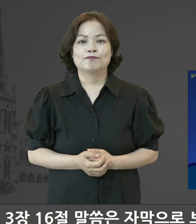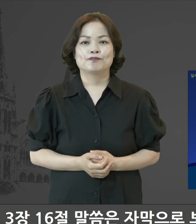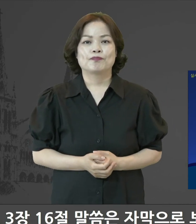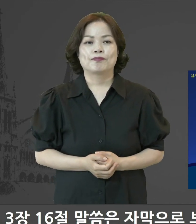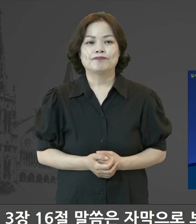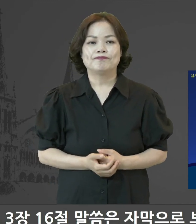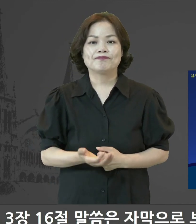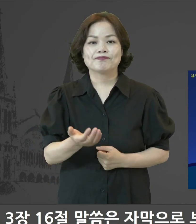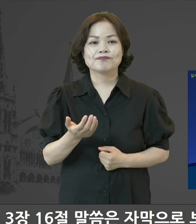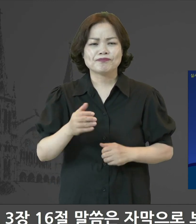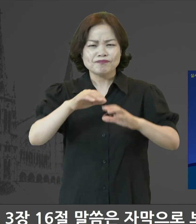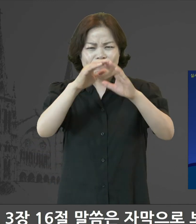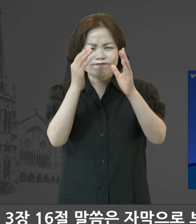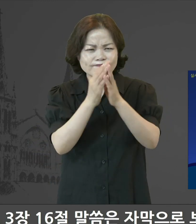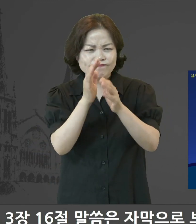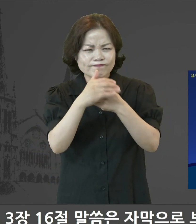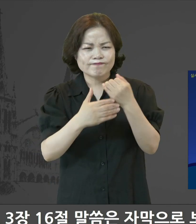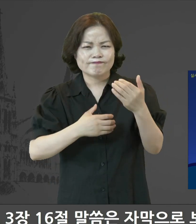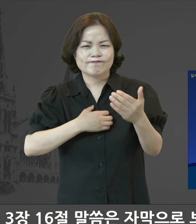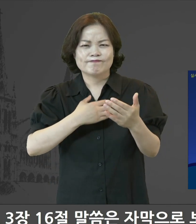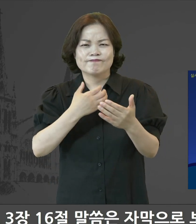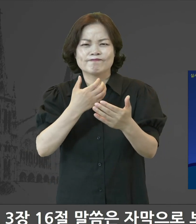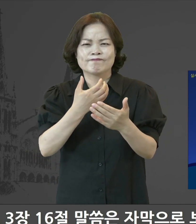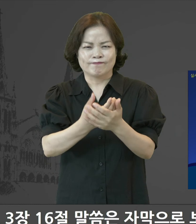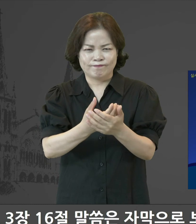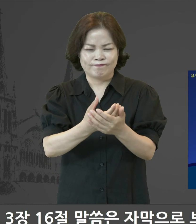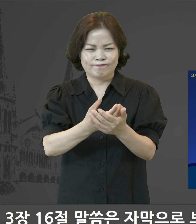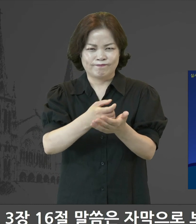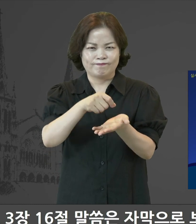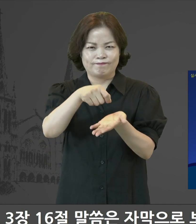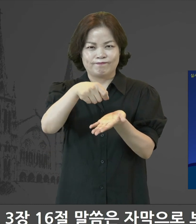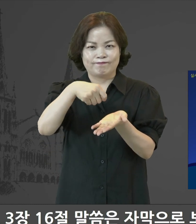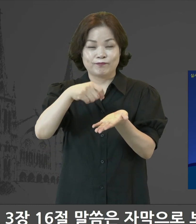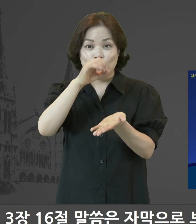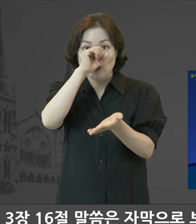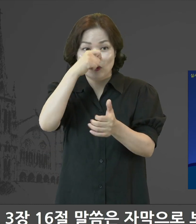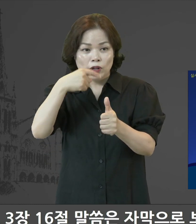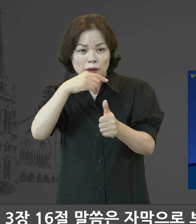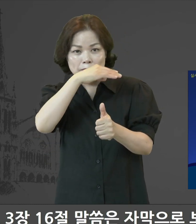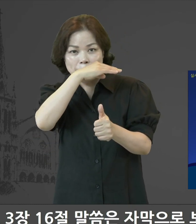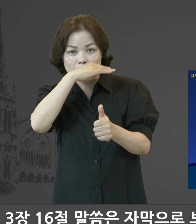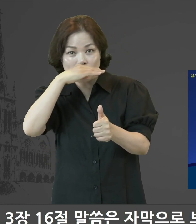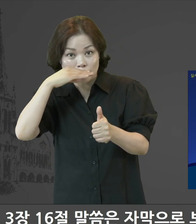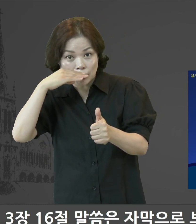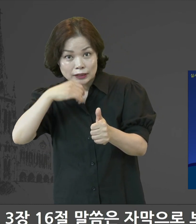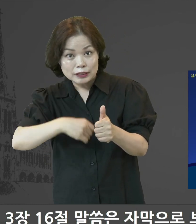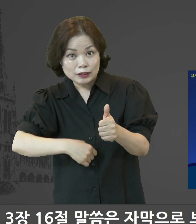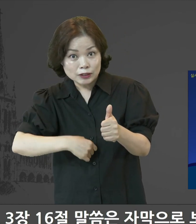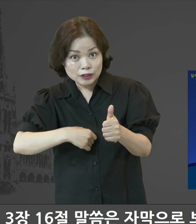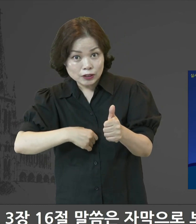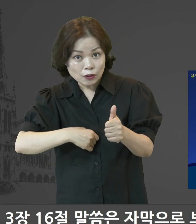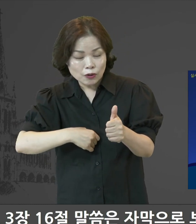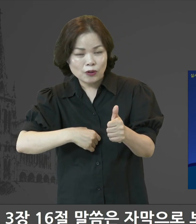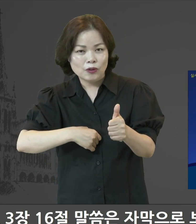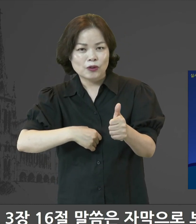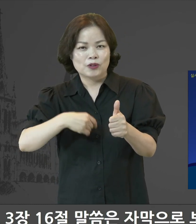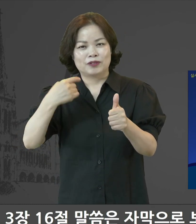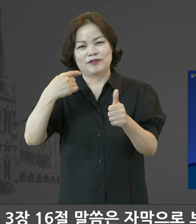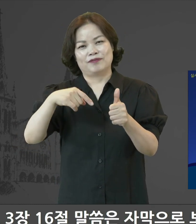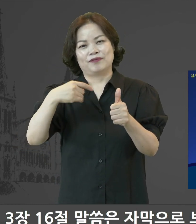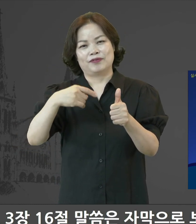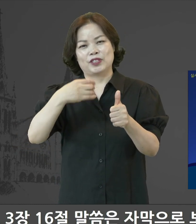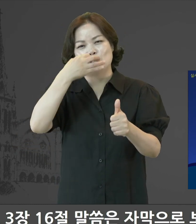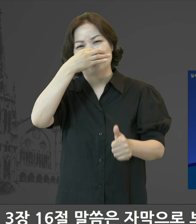이 앞에 모든 성경은 하나님의 감동으로 쓴 것으로 교훈과 책망과 바르게 함과 의로